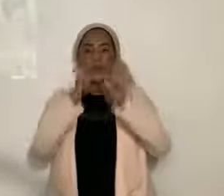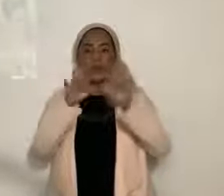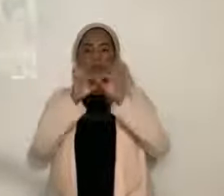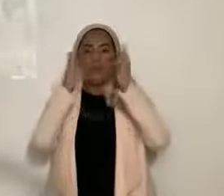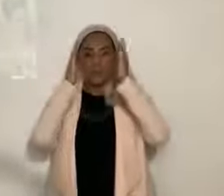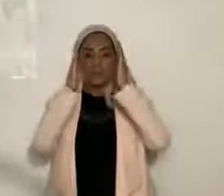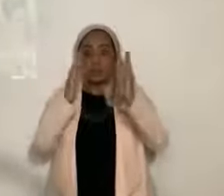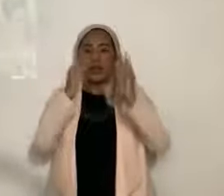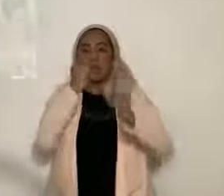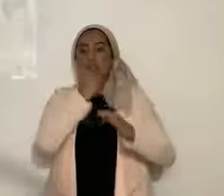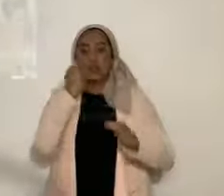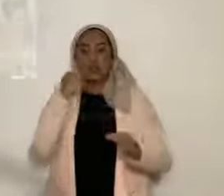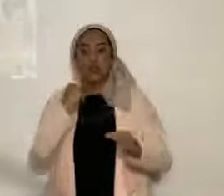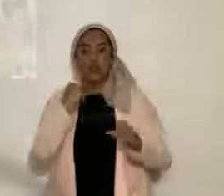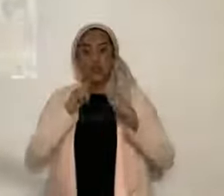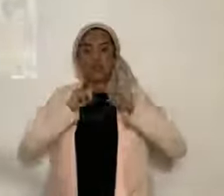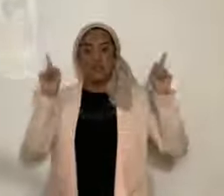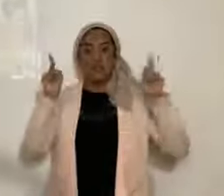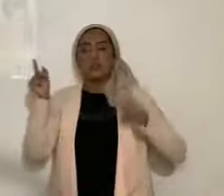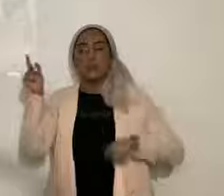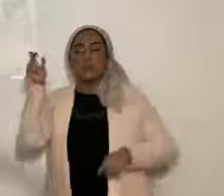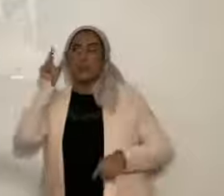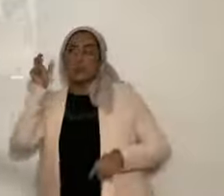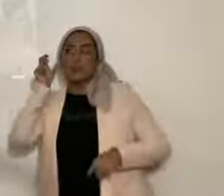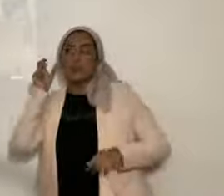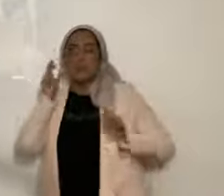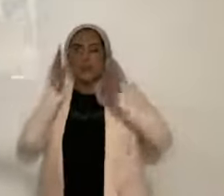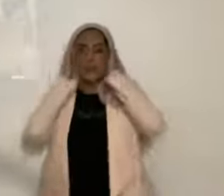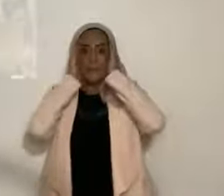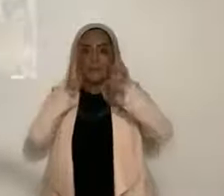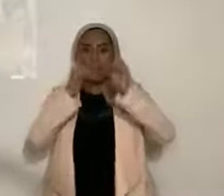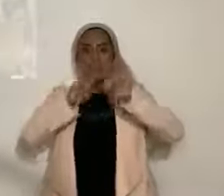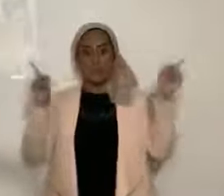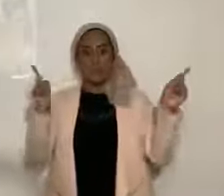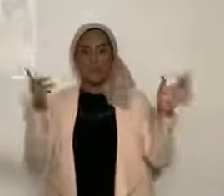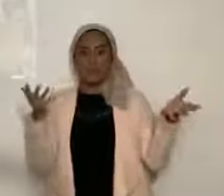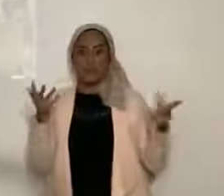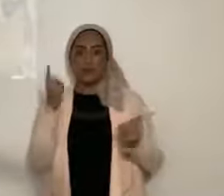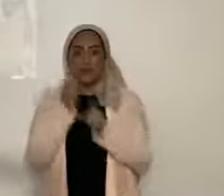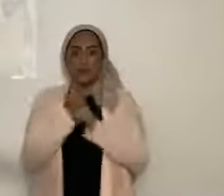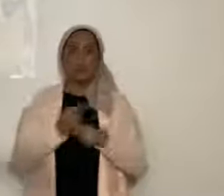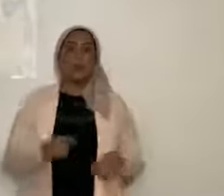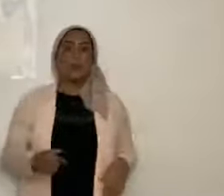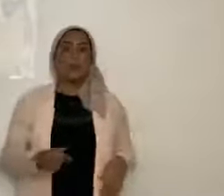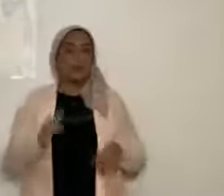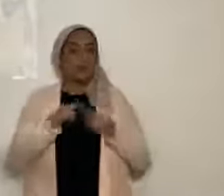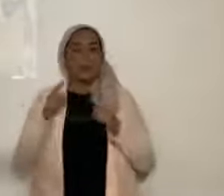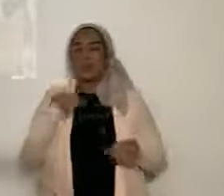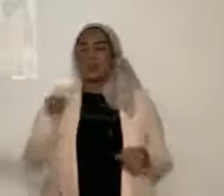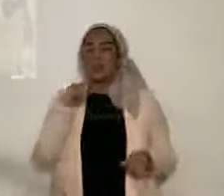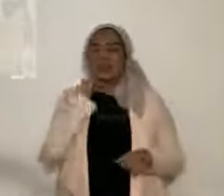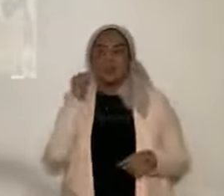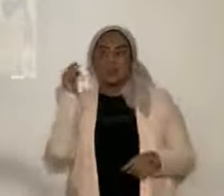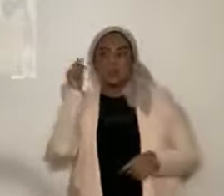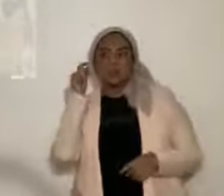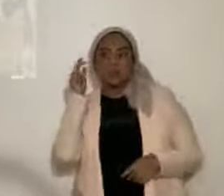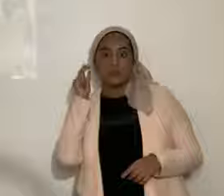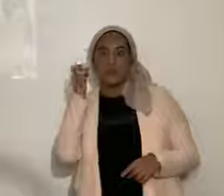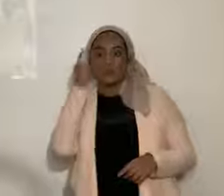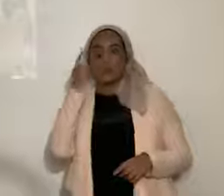escucha Israel. Es la gran diferencia entre oír y escuchar. ¿Cómo ven? Pero no entendieron la voz del que hablaba